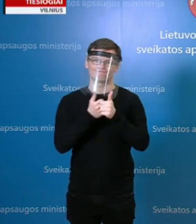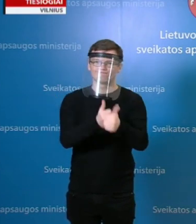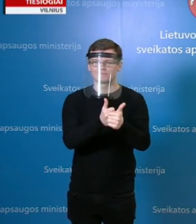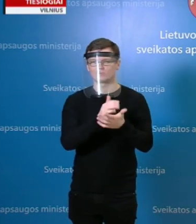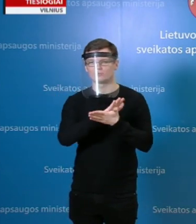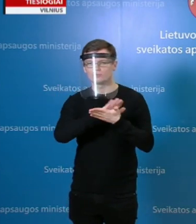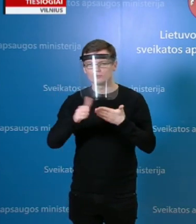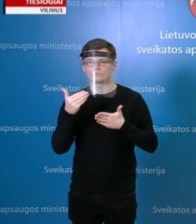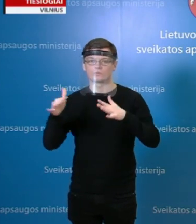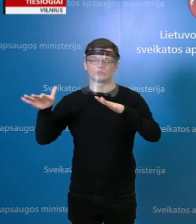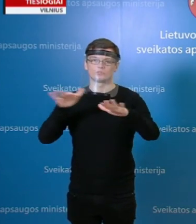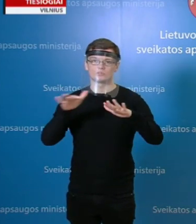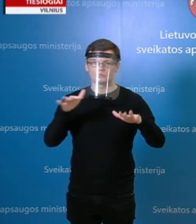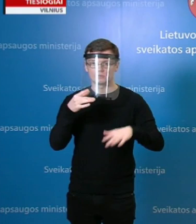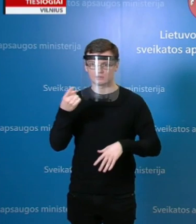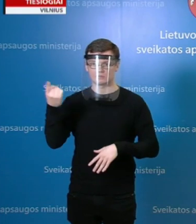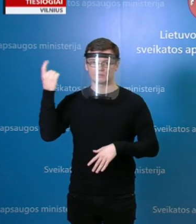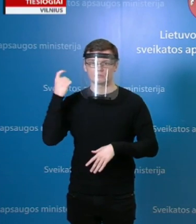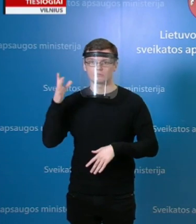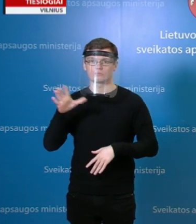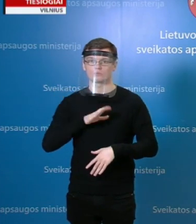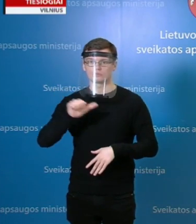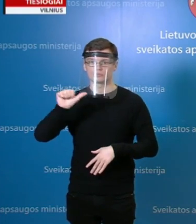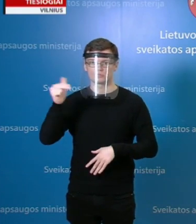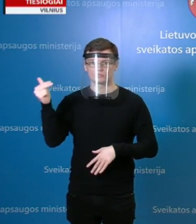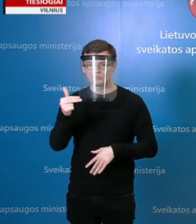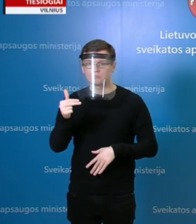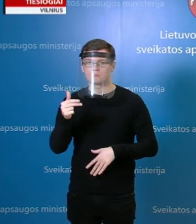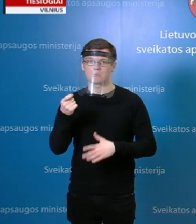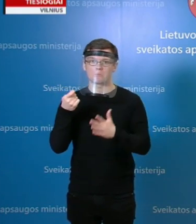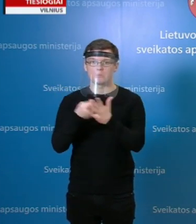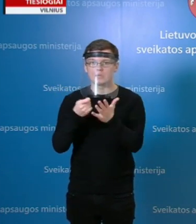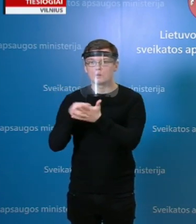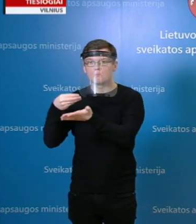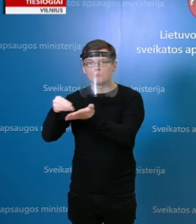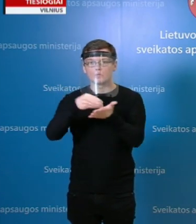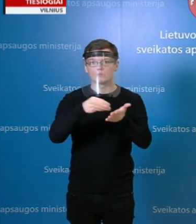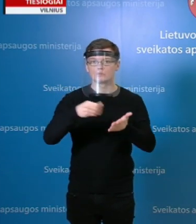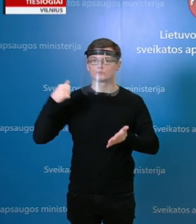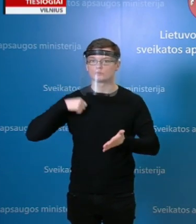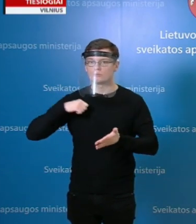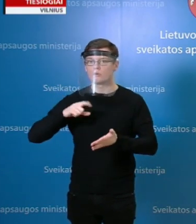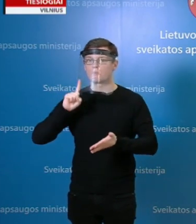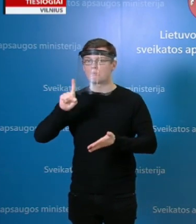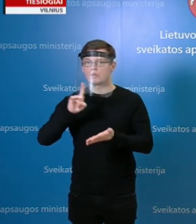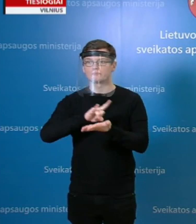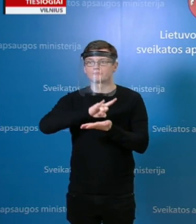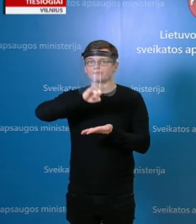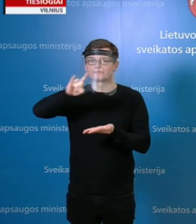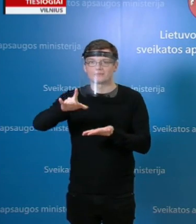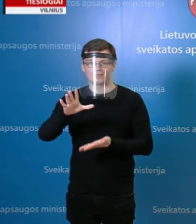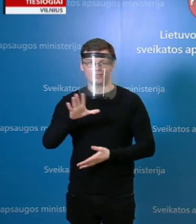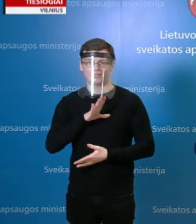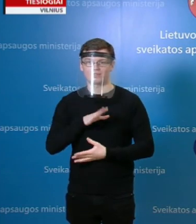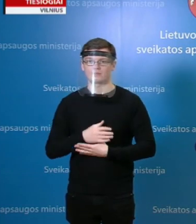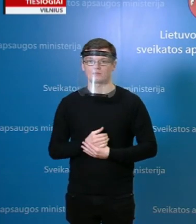susiklosti ir praėjusiu savaitgalį, kuomet bilietus nusipirkę žmonės dėja, bet niekur negalėjo išskristi. Tai